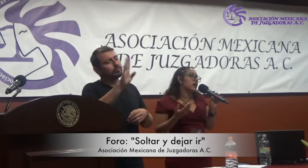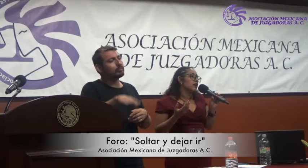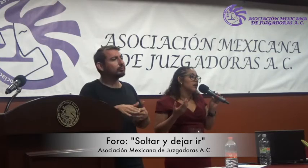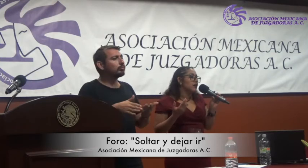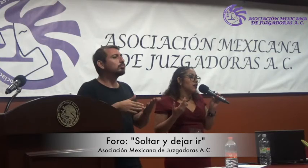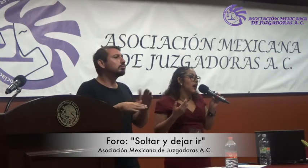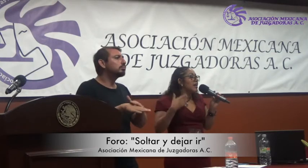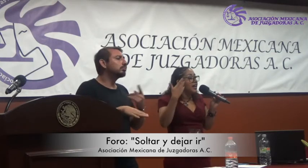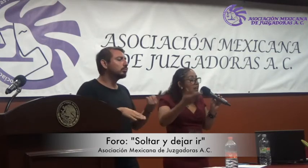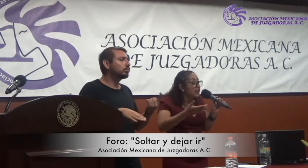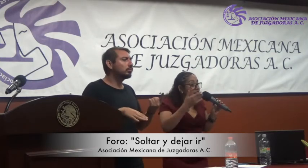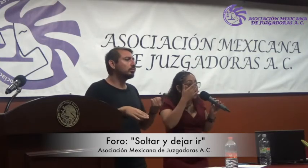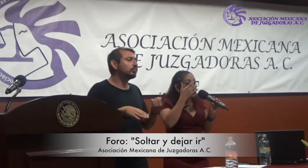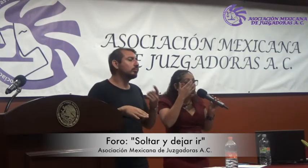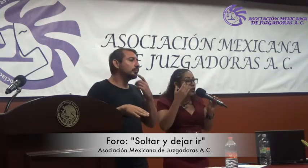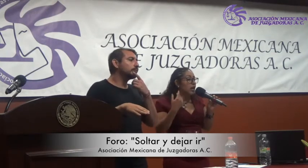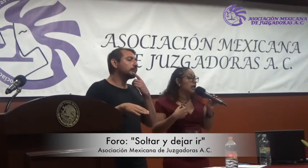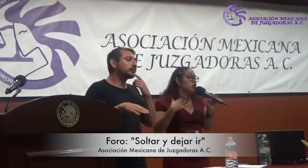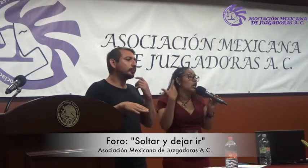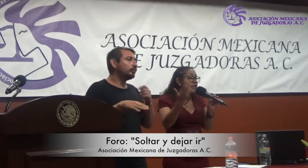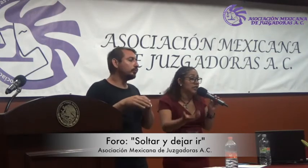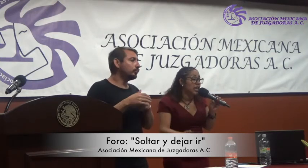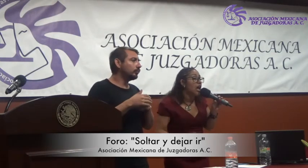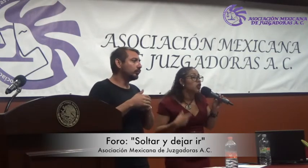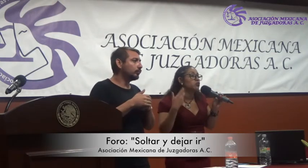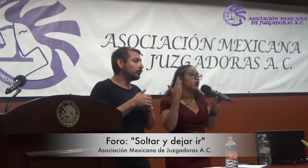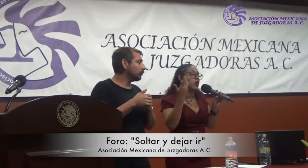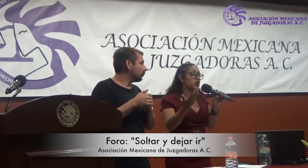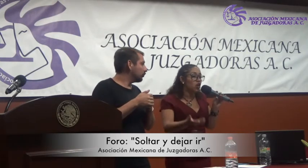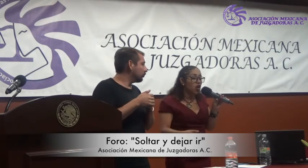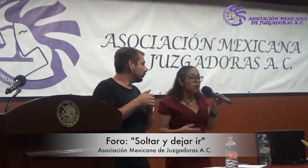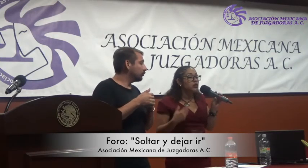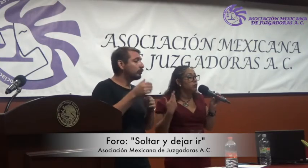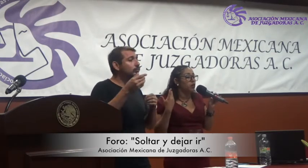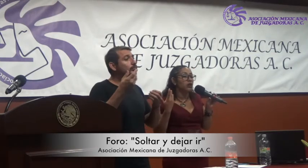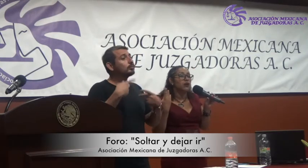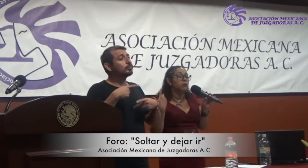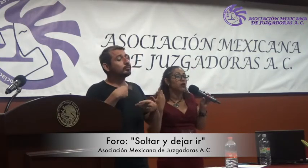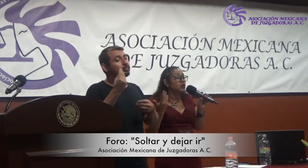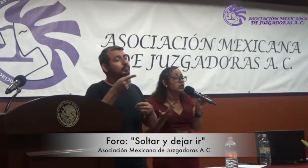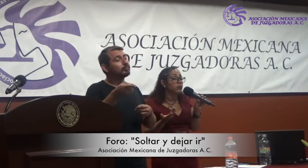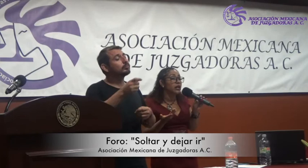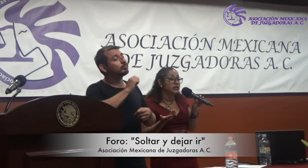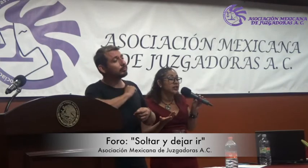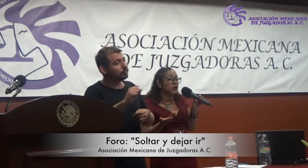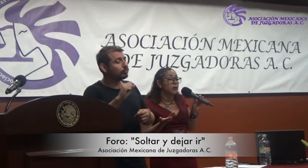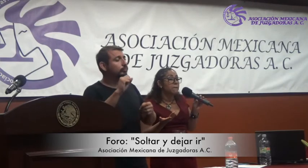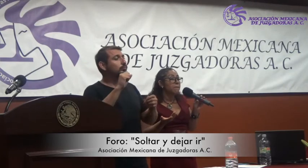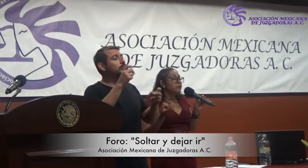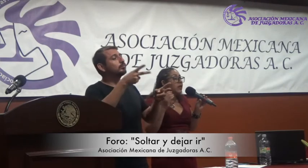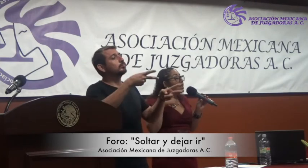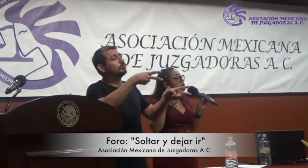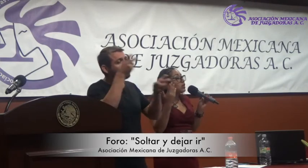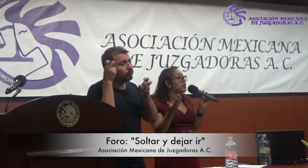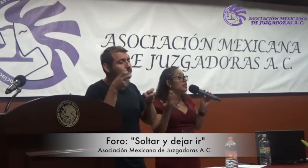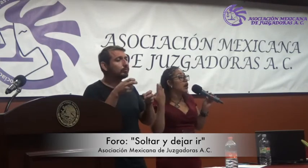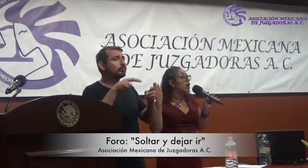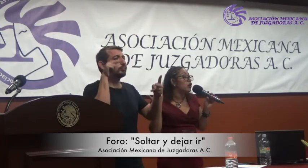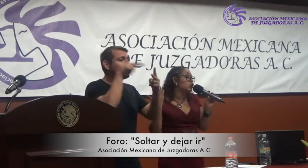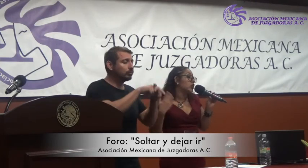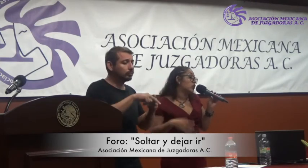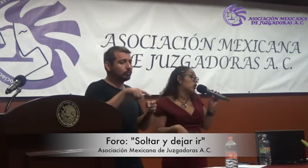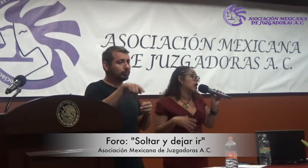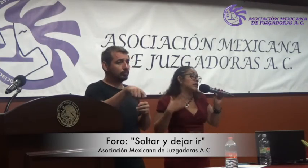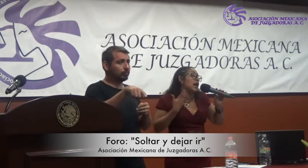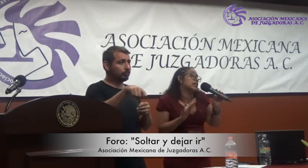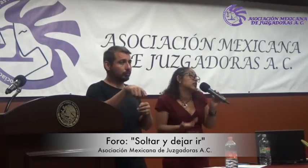porque hay guerras, porque son asesinados, porque robos, por cosas por el estilo. Las muertes ya ahora